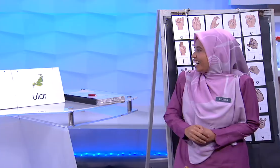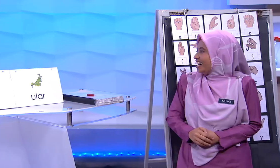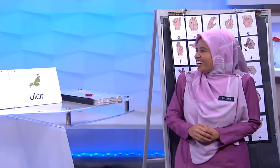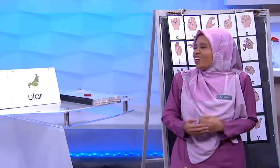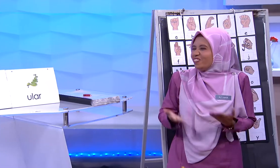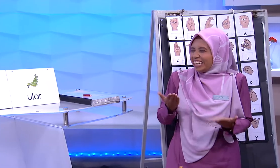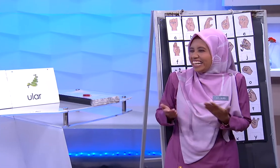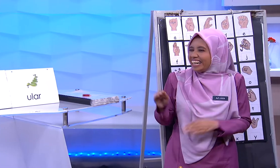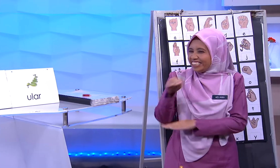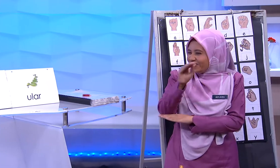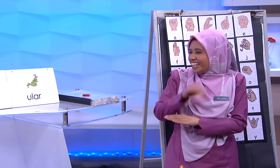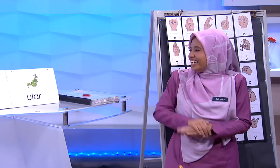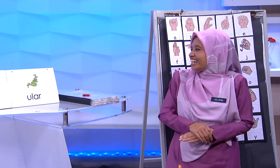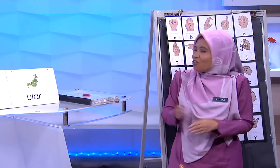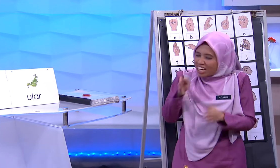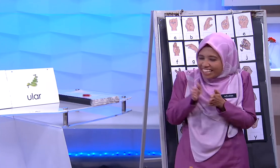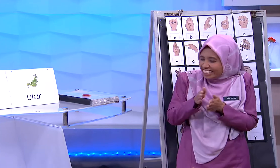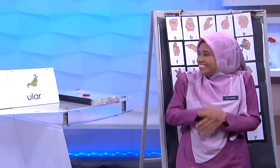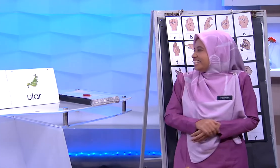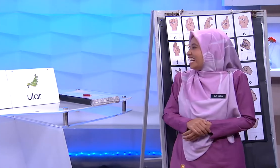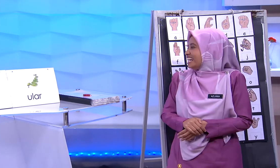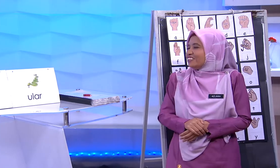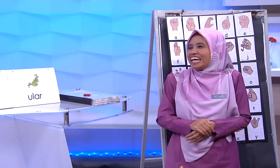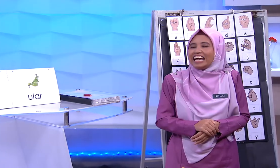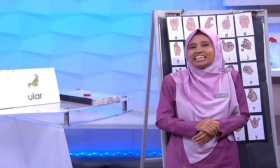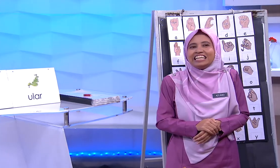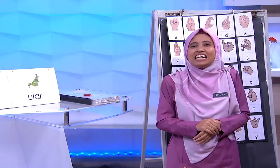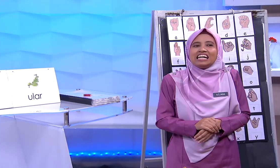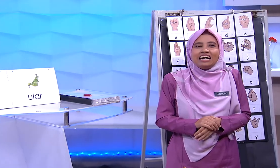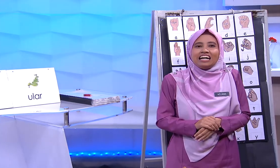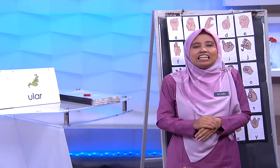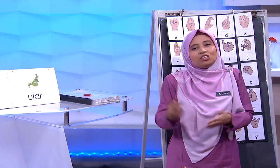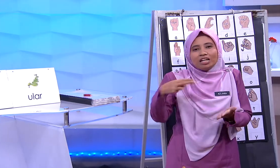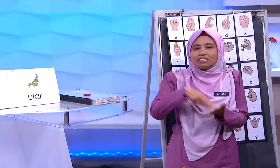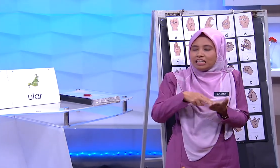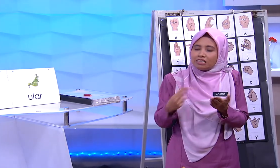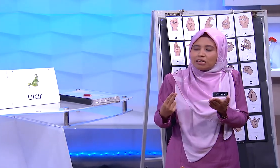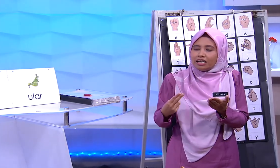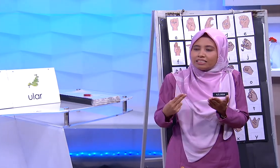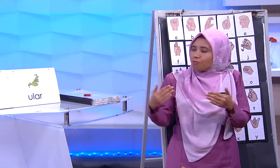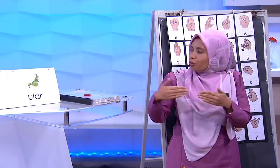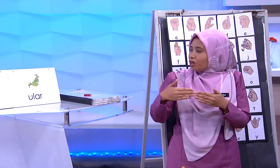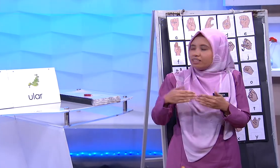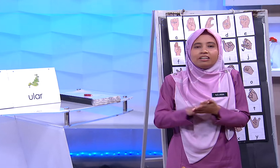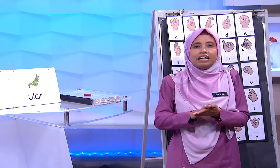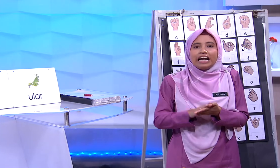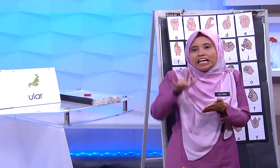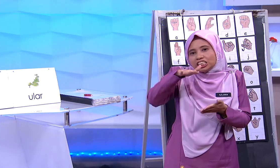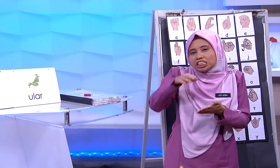mungkin ke Oke jadi kita ulang segitu Sambong anak Ejo